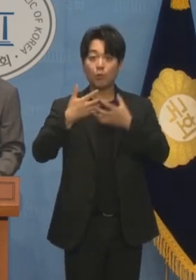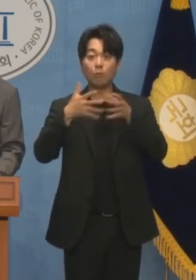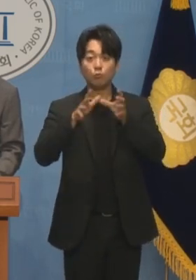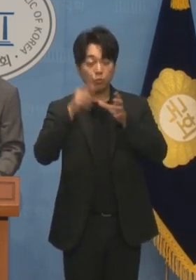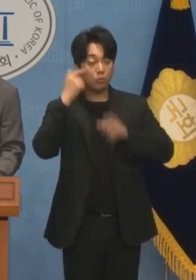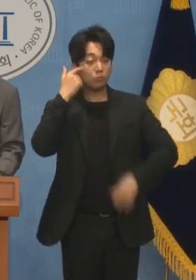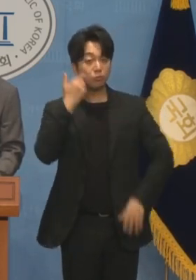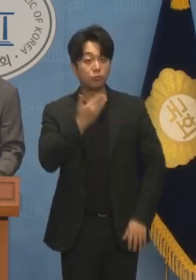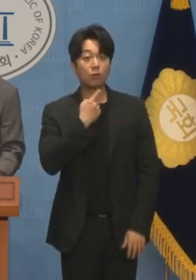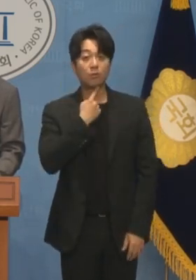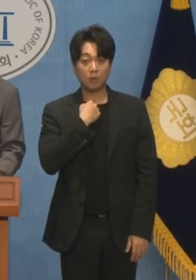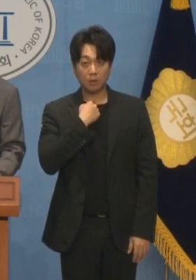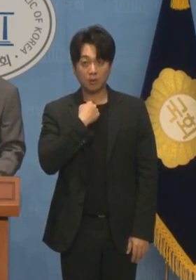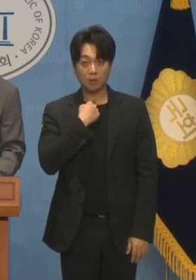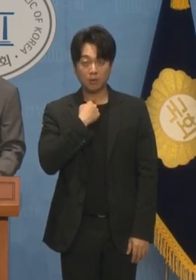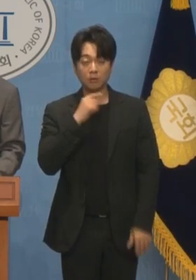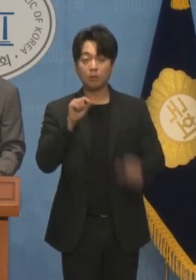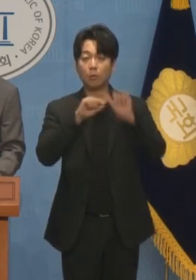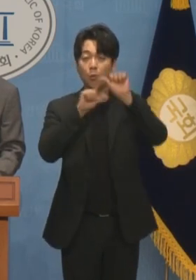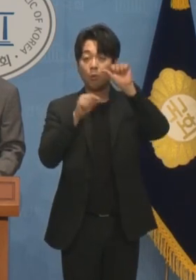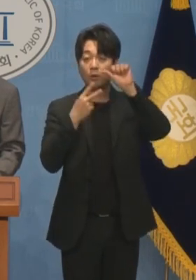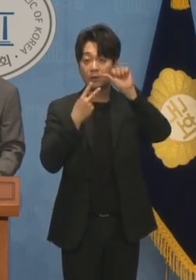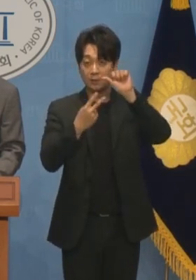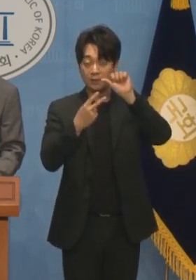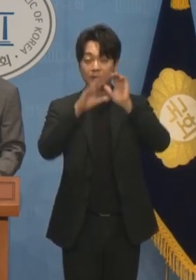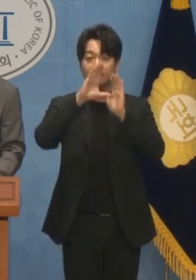지난 5월 1일